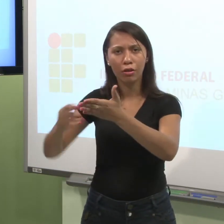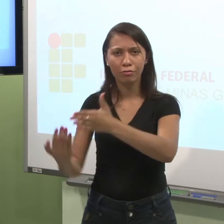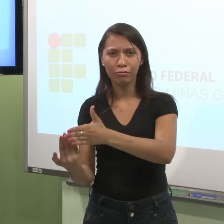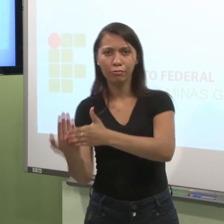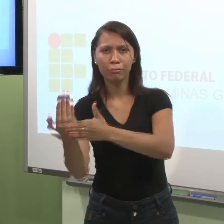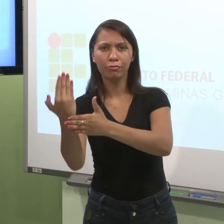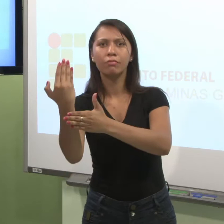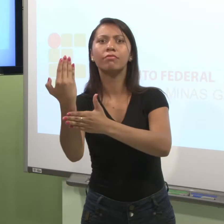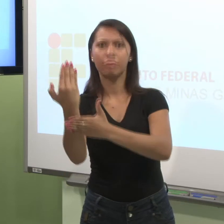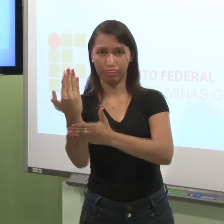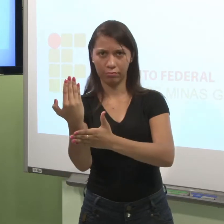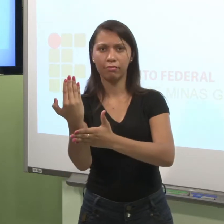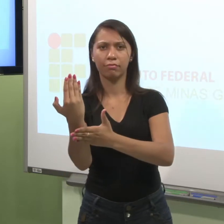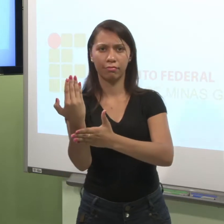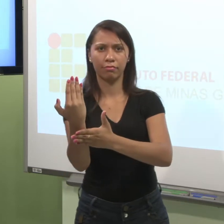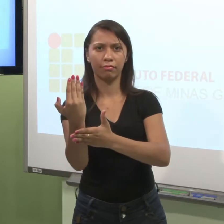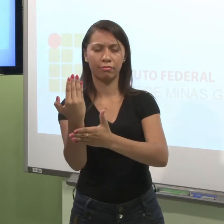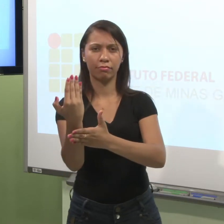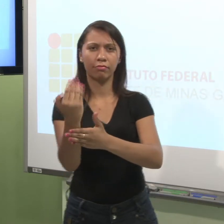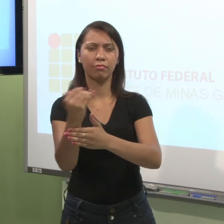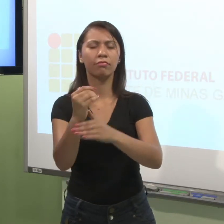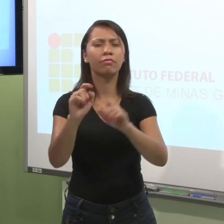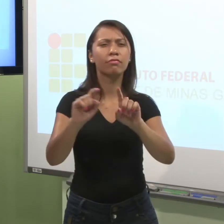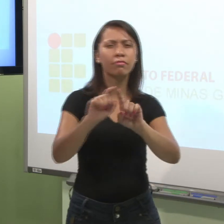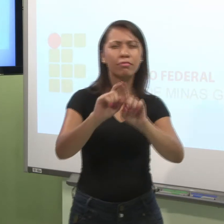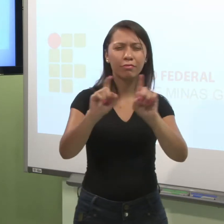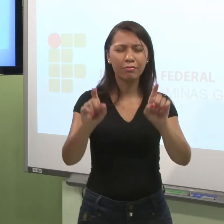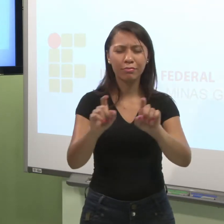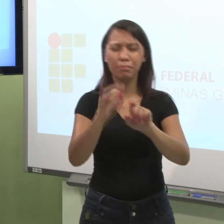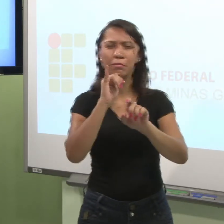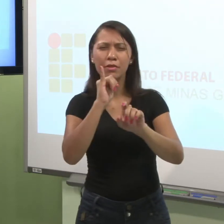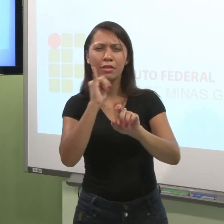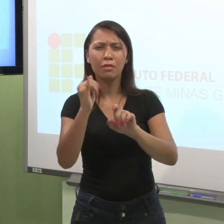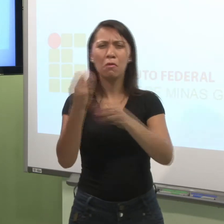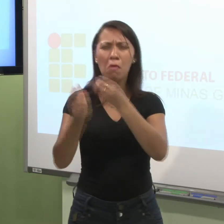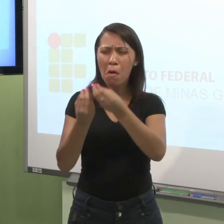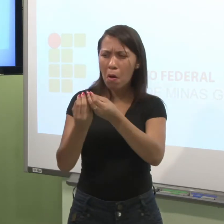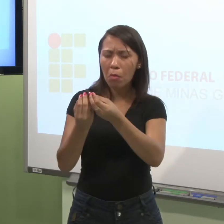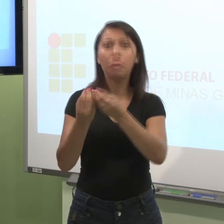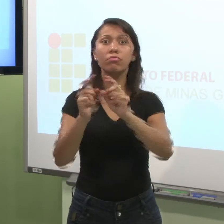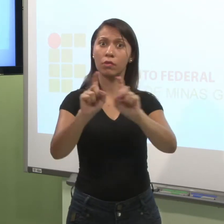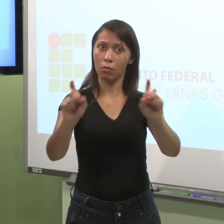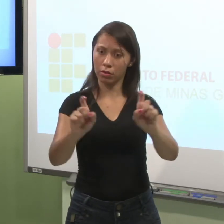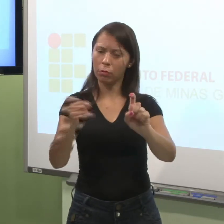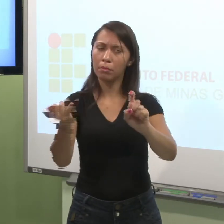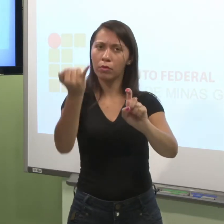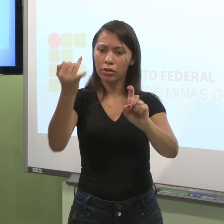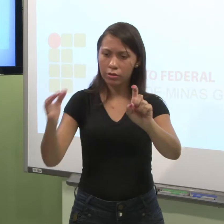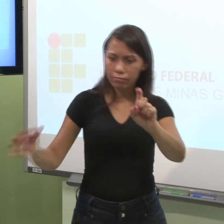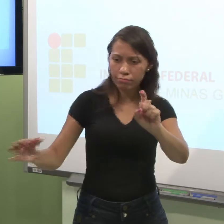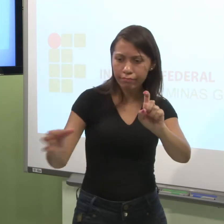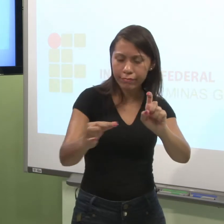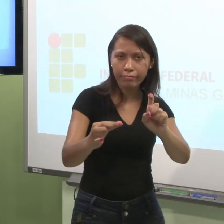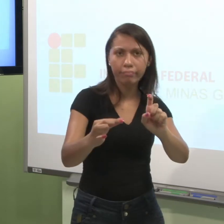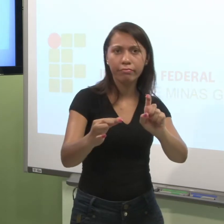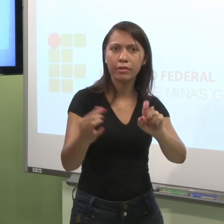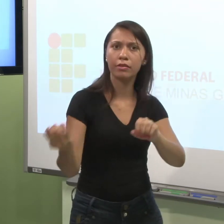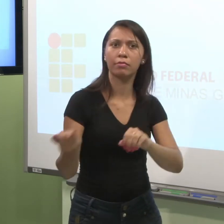impressora instalada em seu computador. Se a impressora estiver instalada corretamente em seu computador, basta vocês acessarem